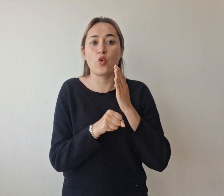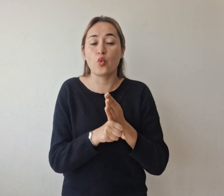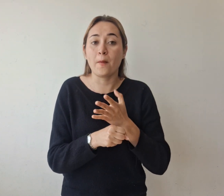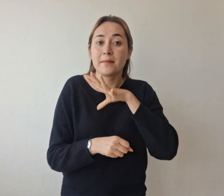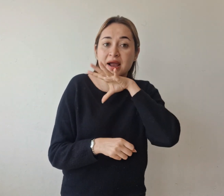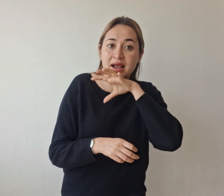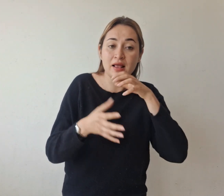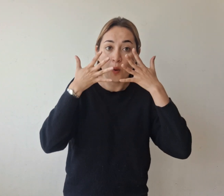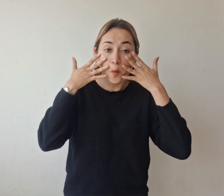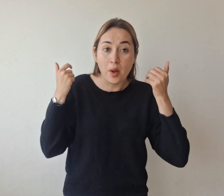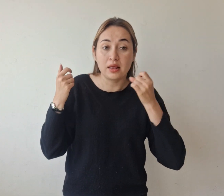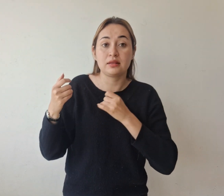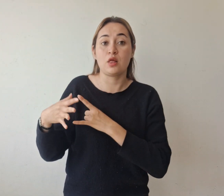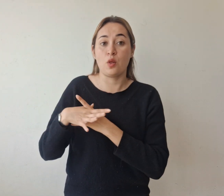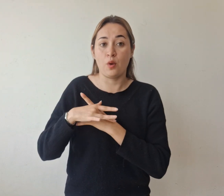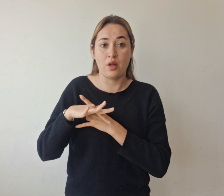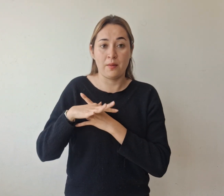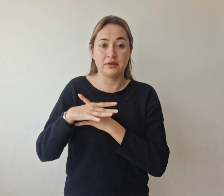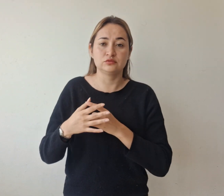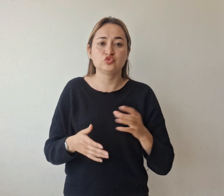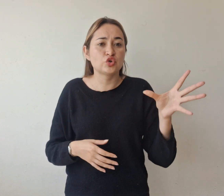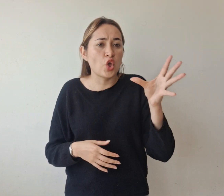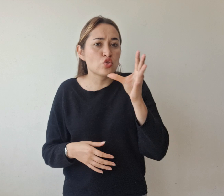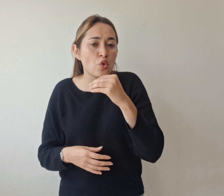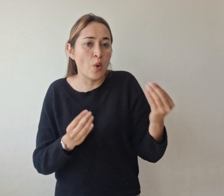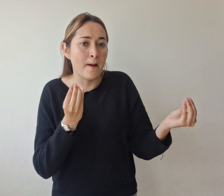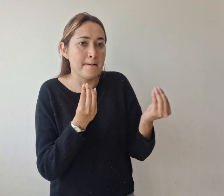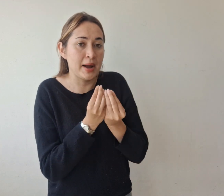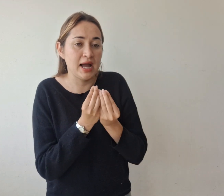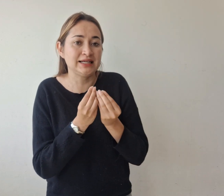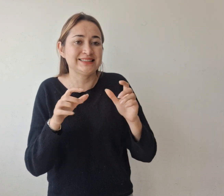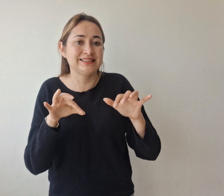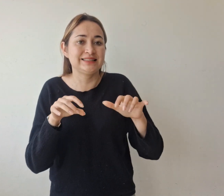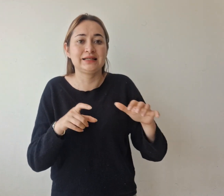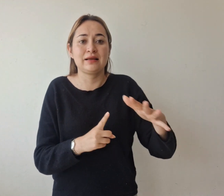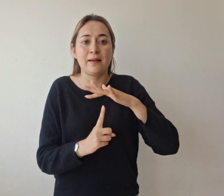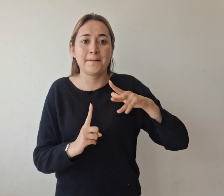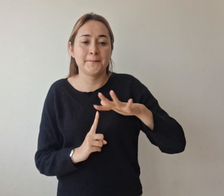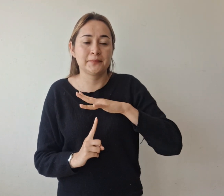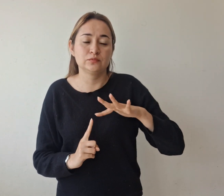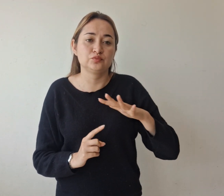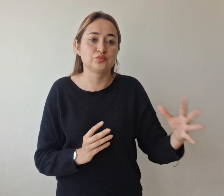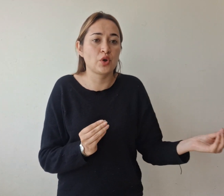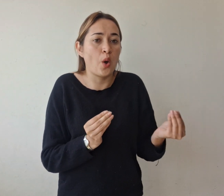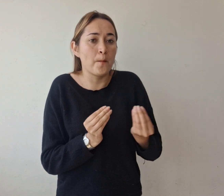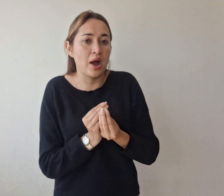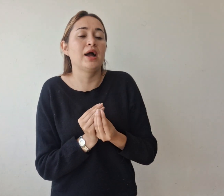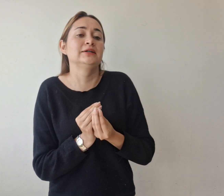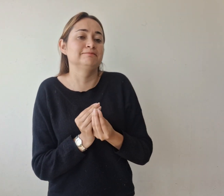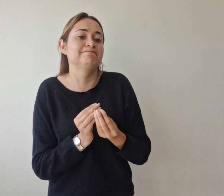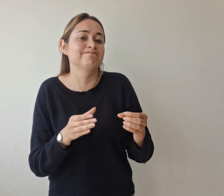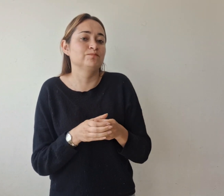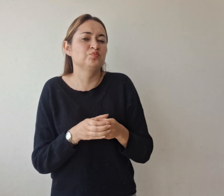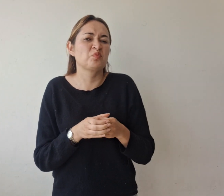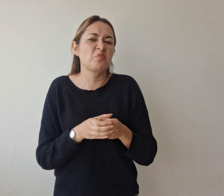uptc y todo el equipo de la secretaría de medio ambiente se unieron para resolver problemáticas